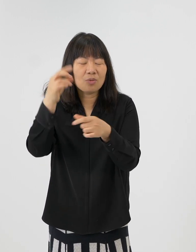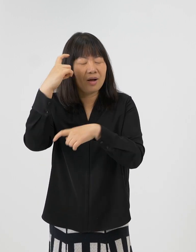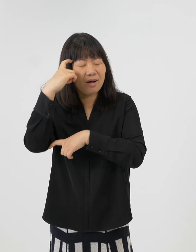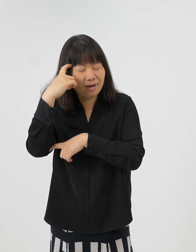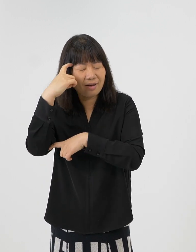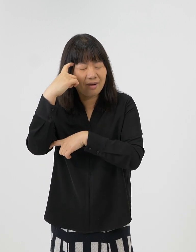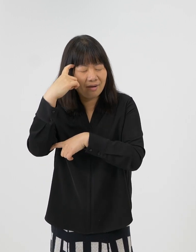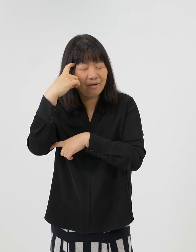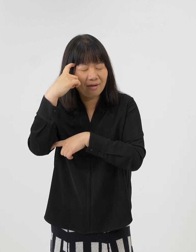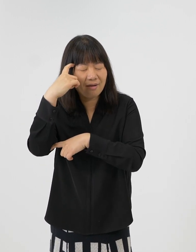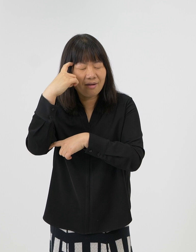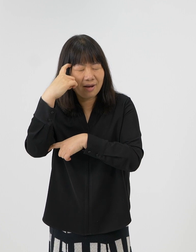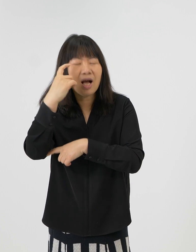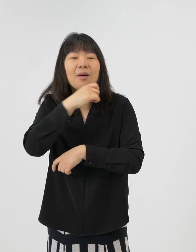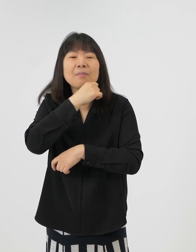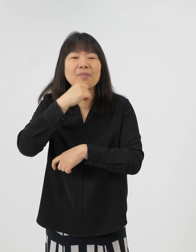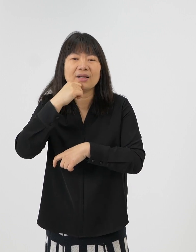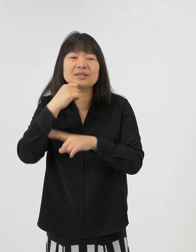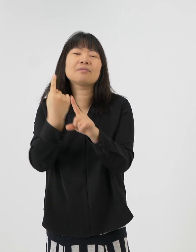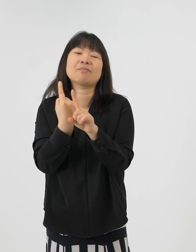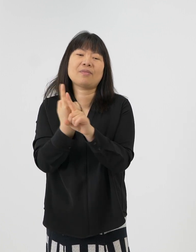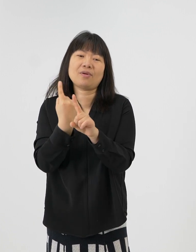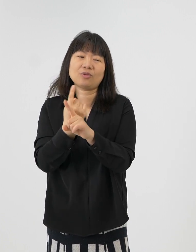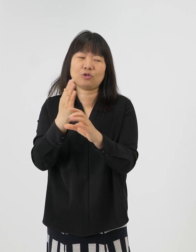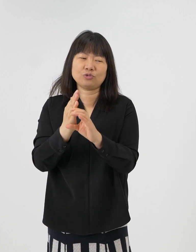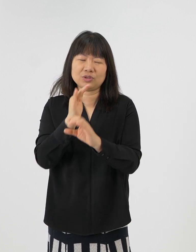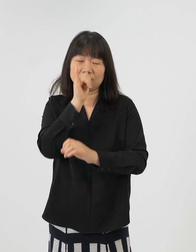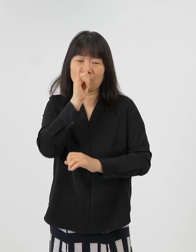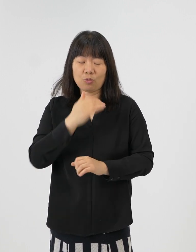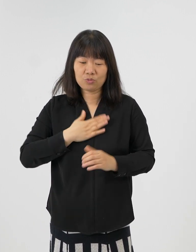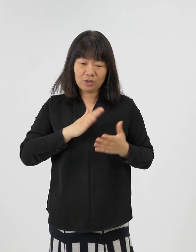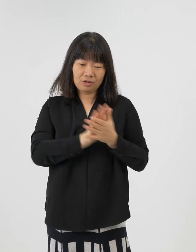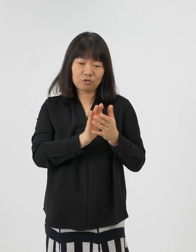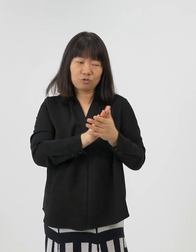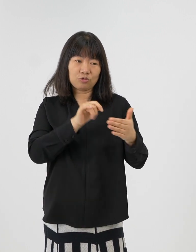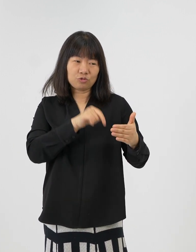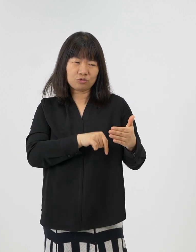되새김질하면 계속해서 맛이 달라져요. 제 친구 중에는